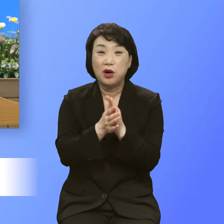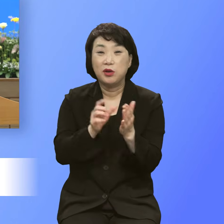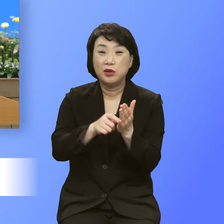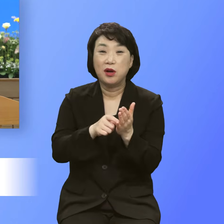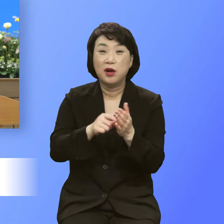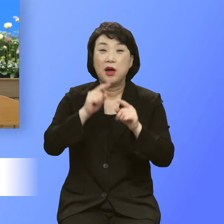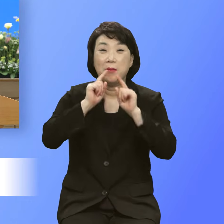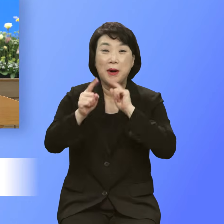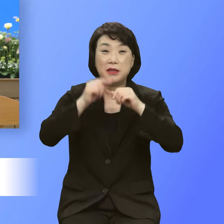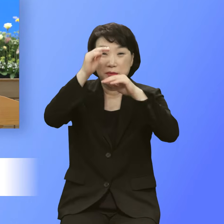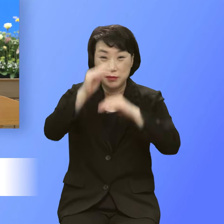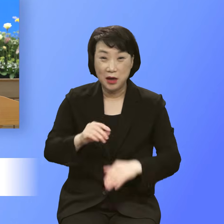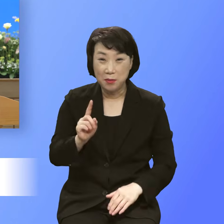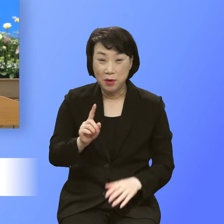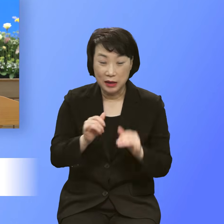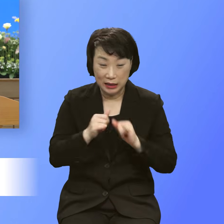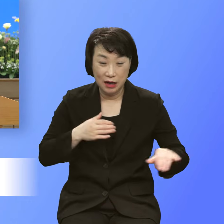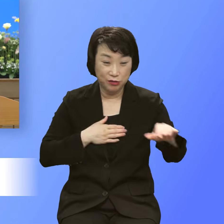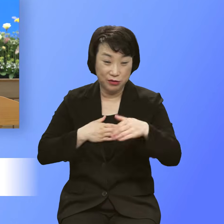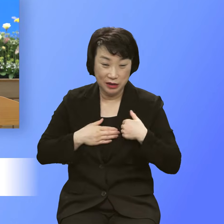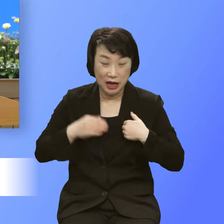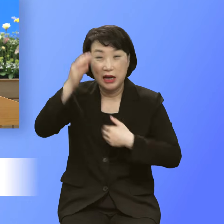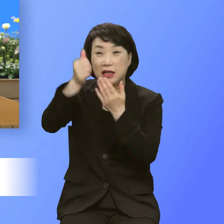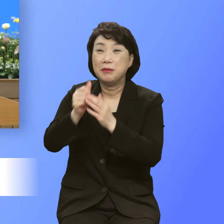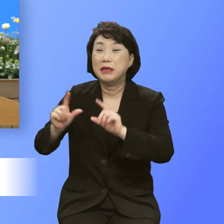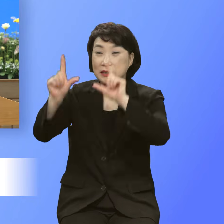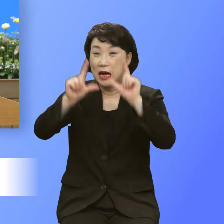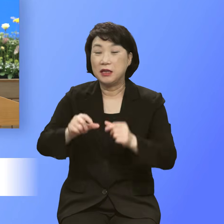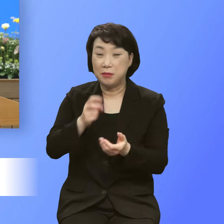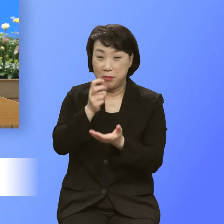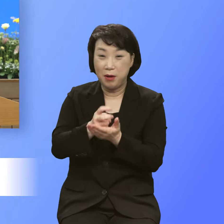말씀이냐? 하나님이 인간에게 사는 법을 주시는데,